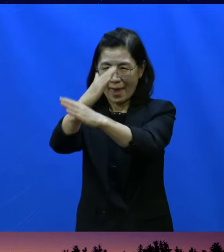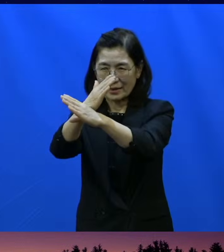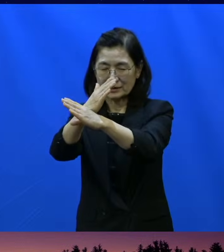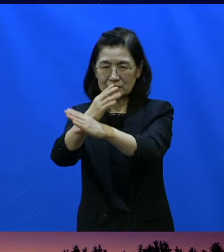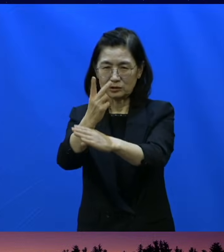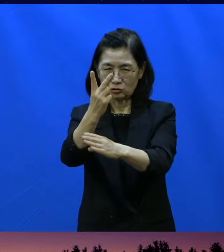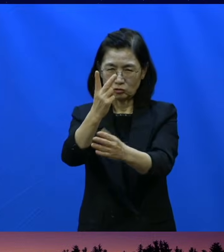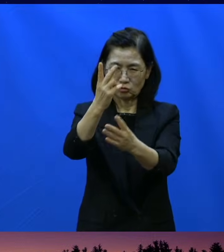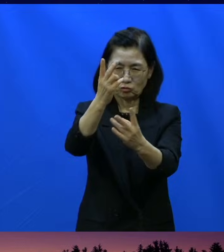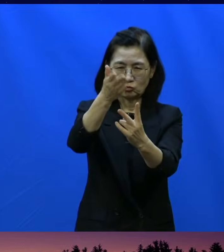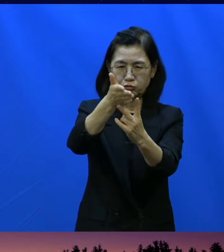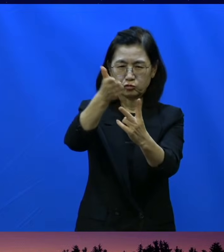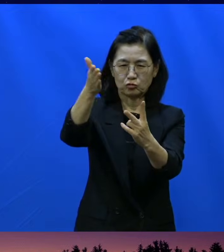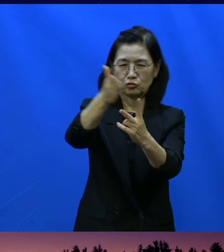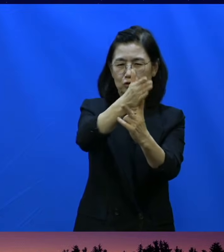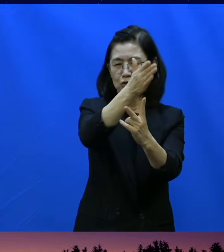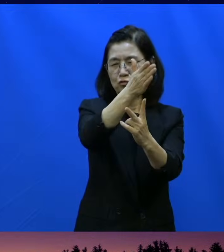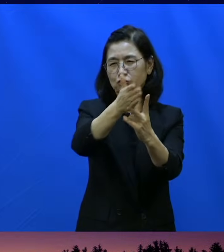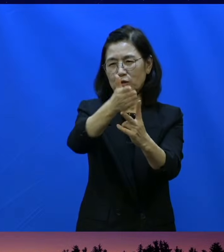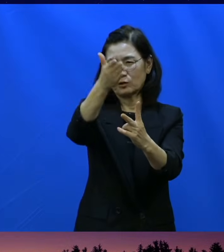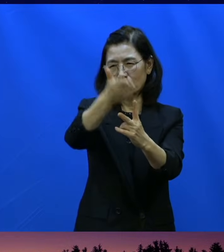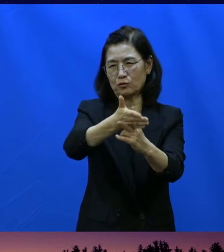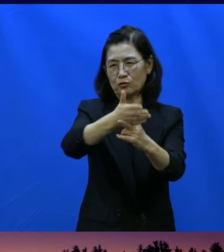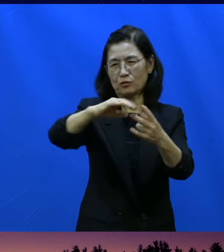O에 안 들면 다 X예요. 다 죽여버려요.